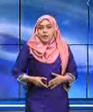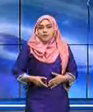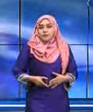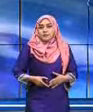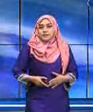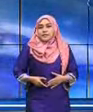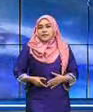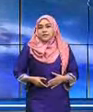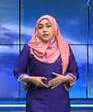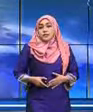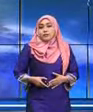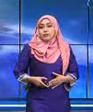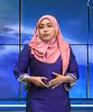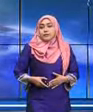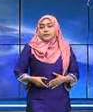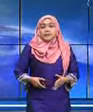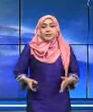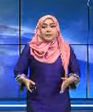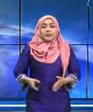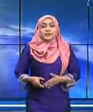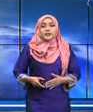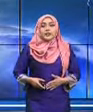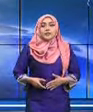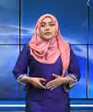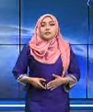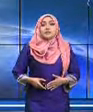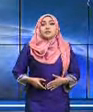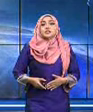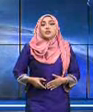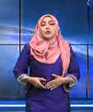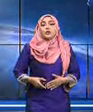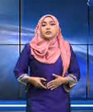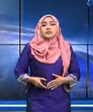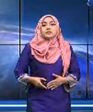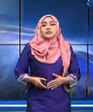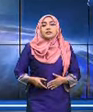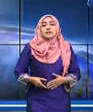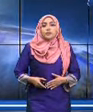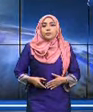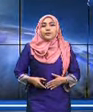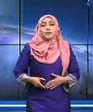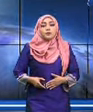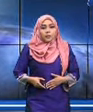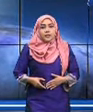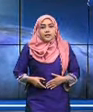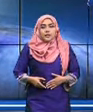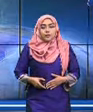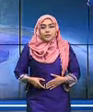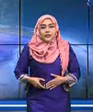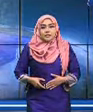Kos pembersihan dilakukan Jabatan Bomber dan Penyelamat Pahang di kawasan terjejas pelombongan bauksit ditanggung pihak pelombong. Ketua Pengarah